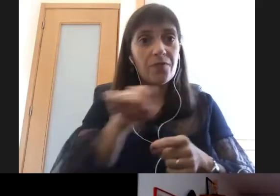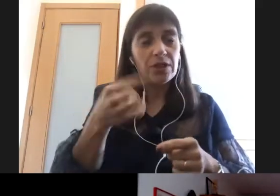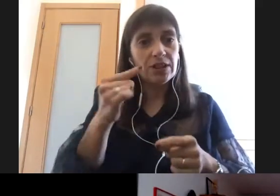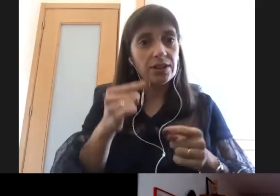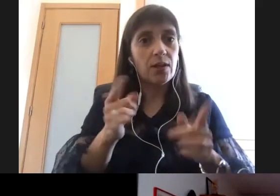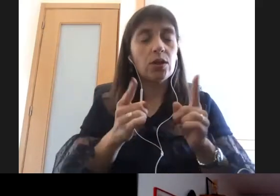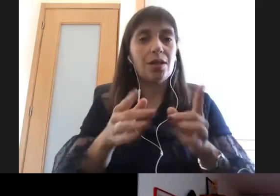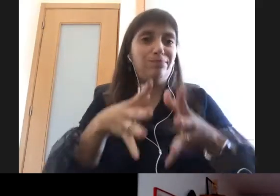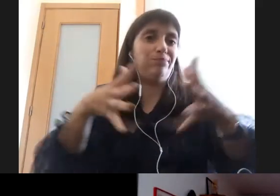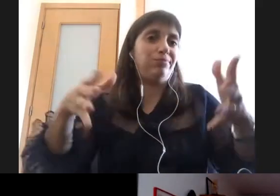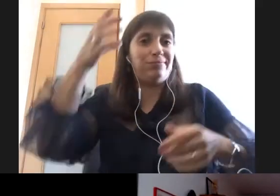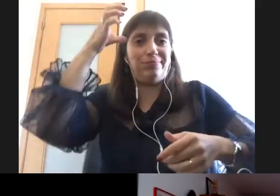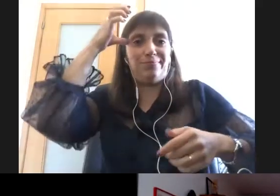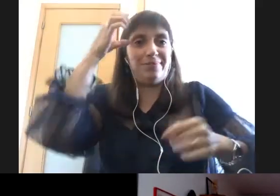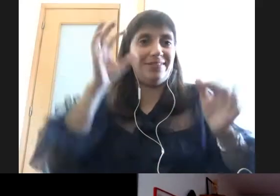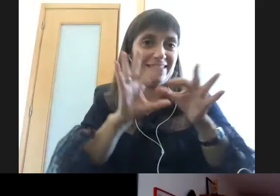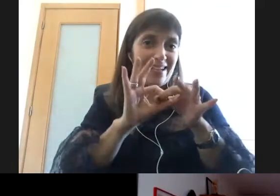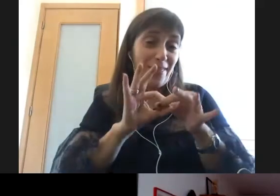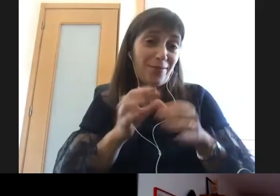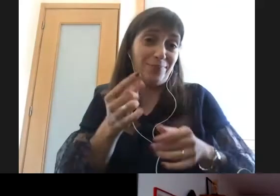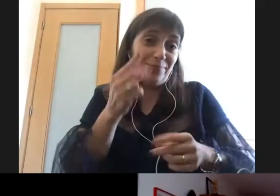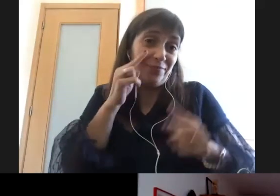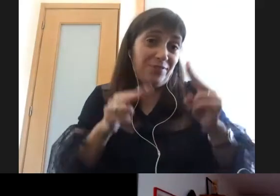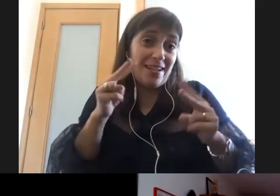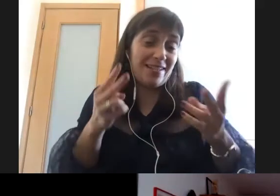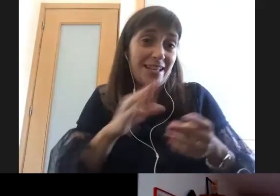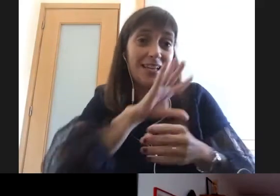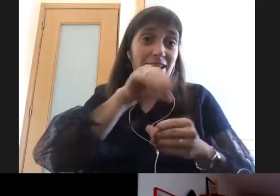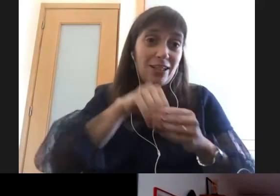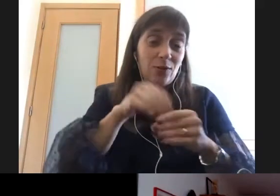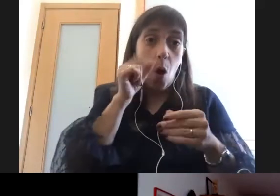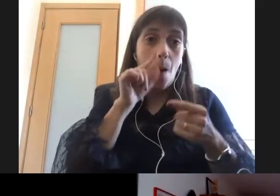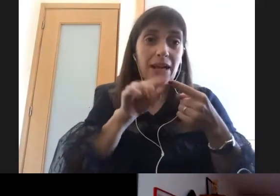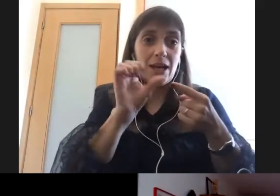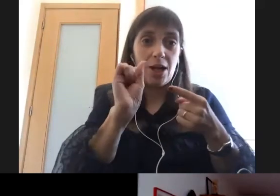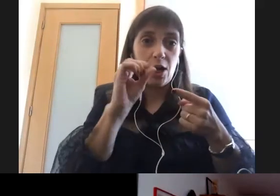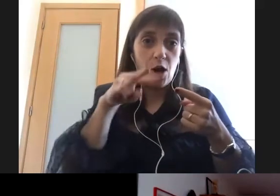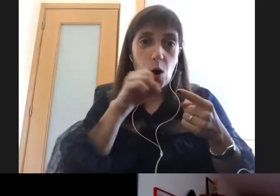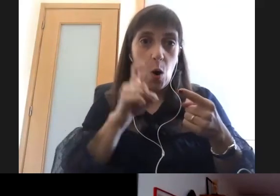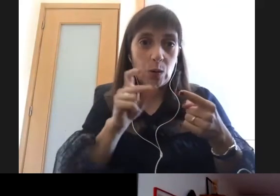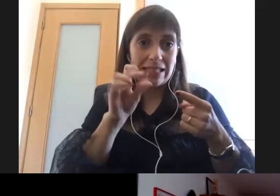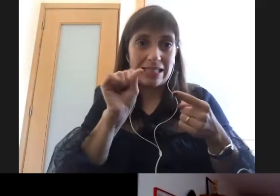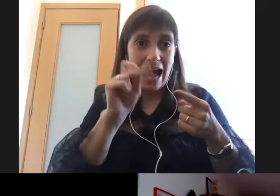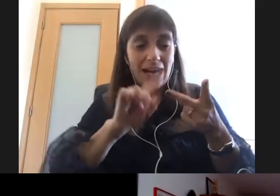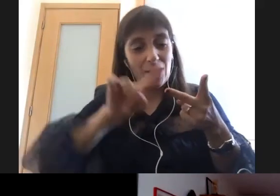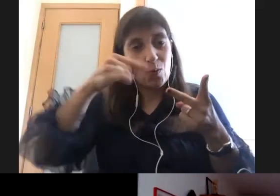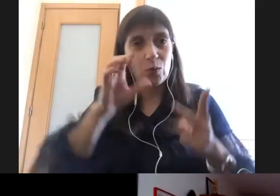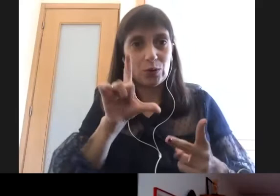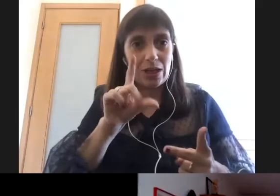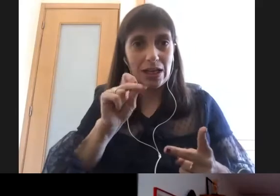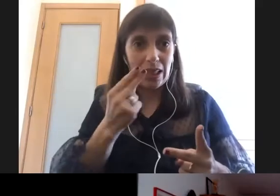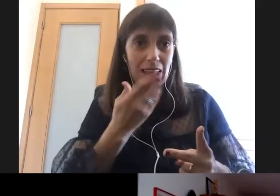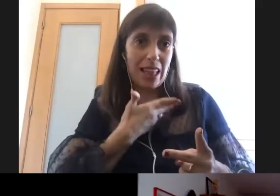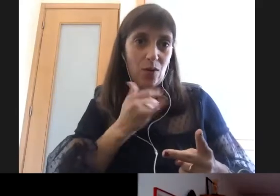gênios jurídicos, que incluem o Cláudio e o Gonzaga, em Minas, que eram